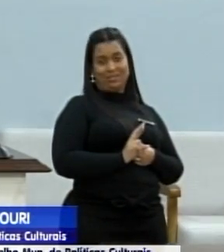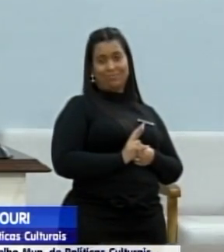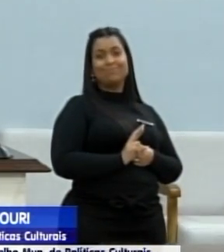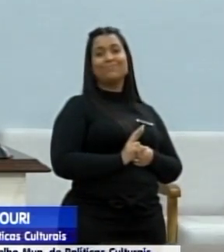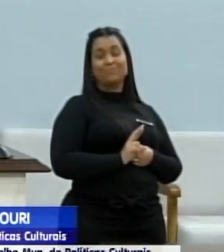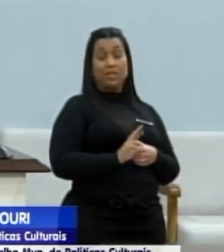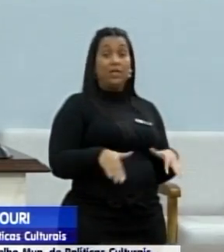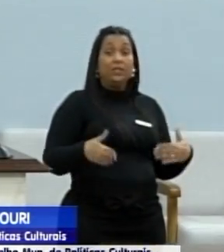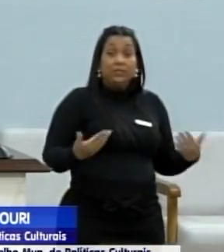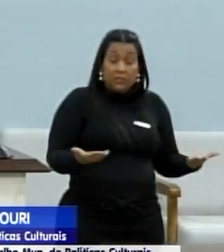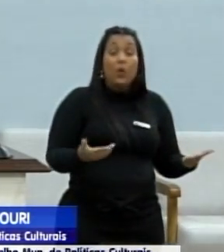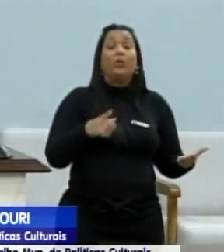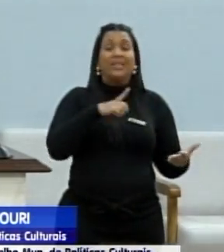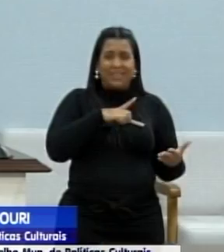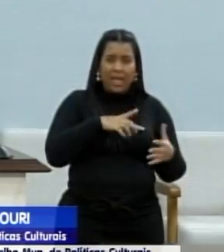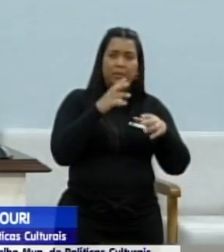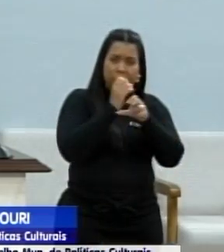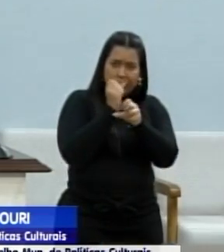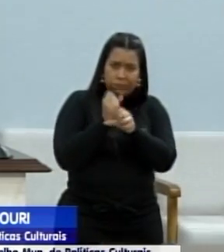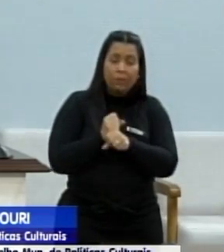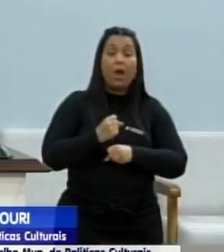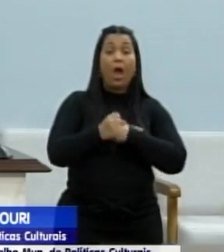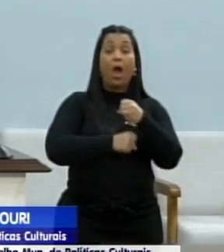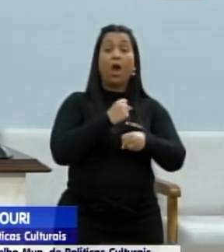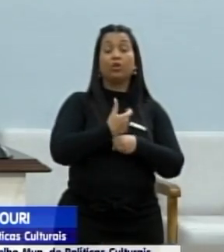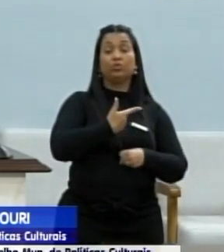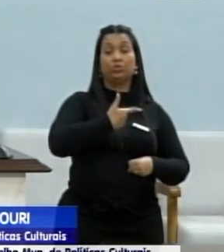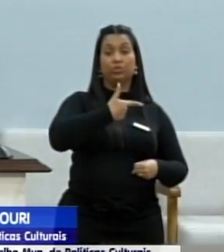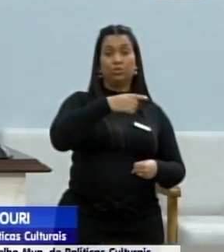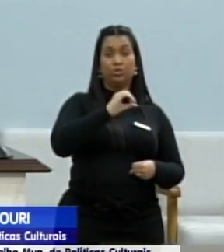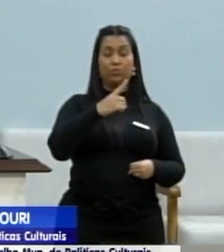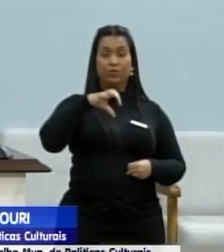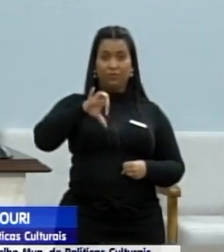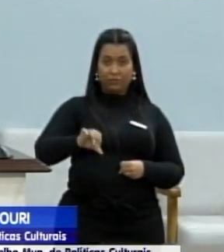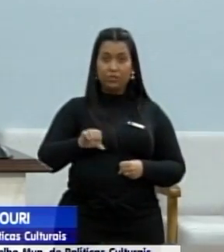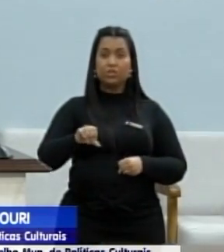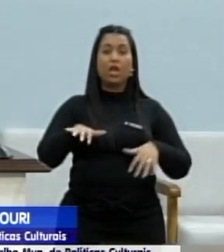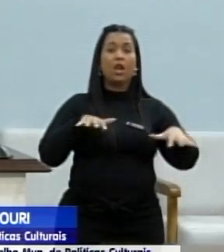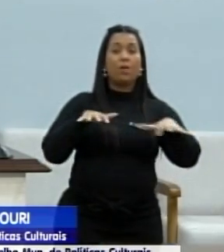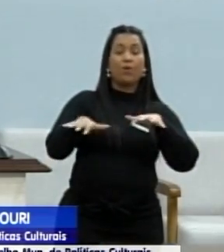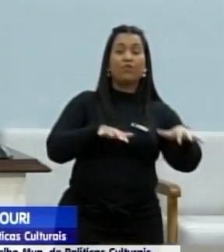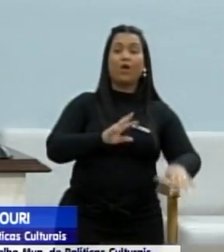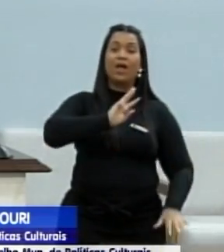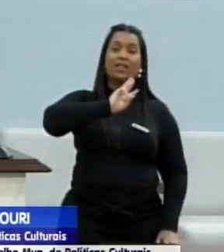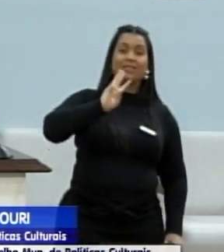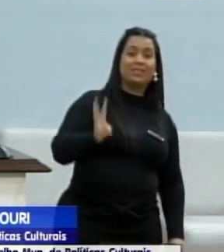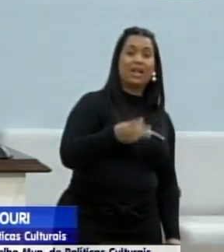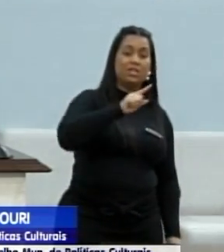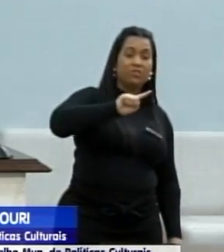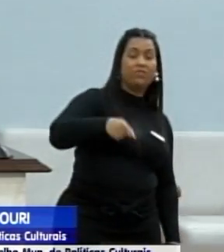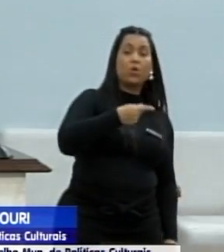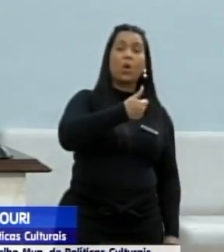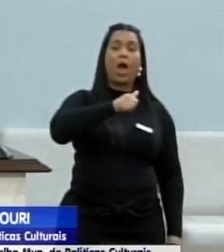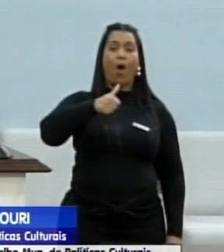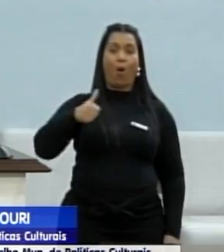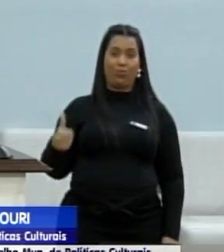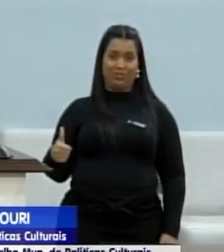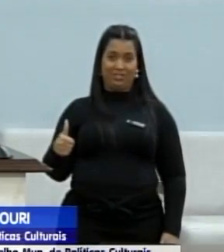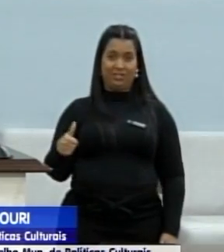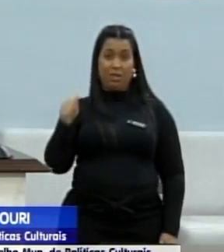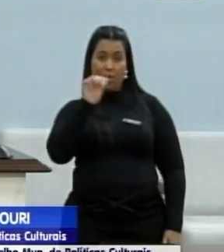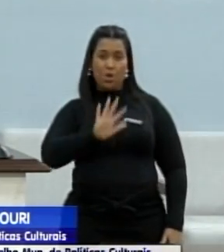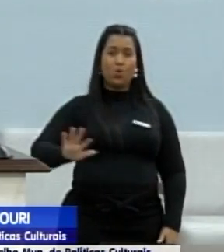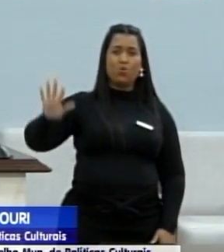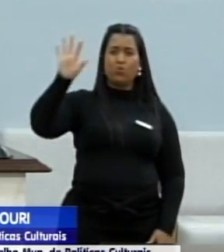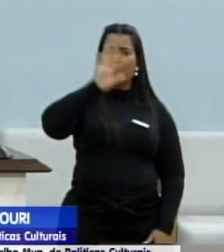R$11,80. A gente tem dados que em 2020 a economia criativa, ela movimentou 3,11% do PIB nacional.